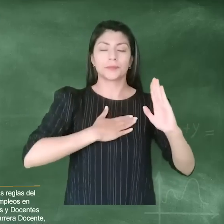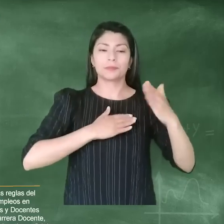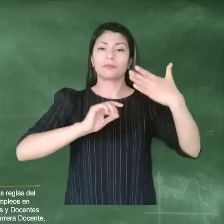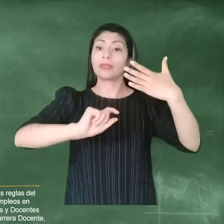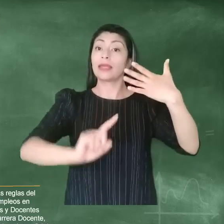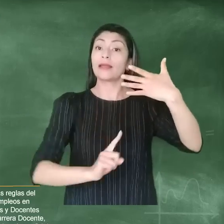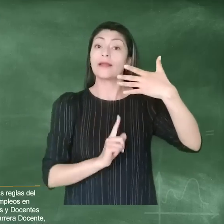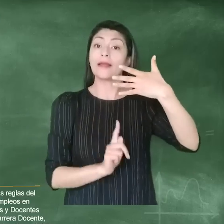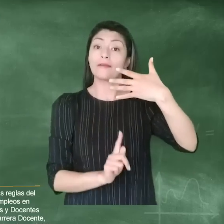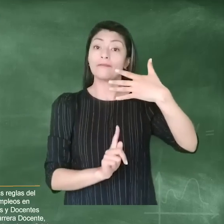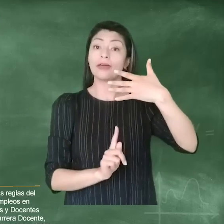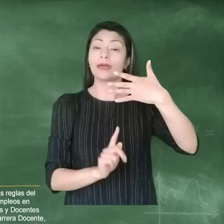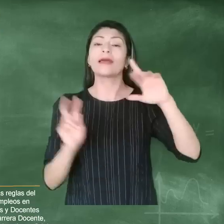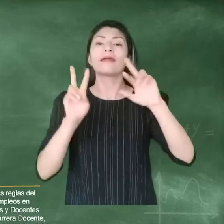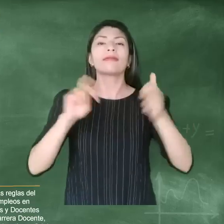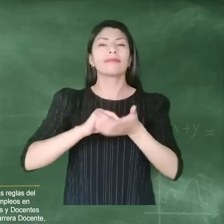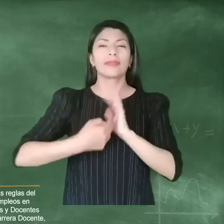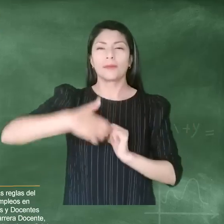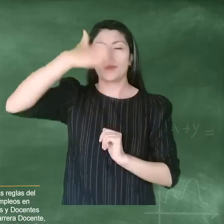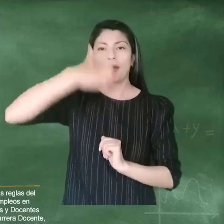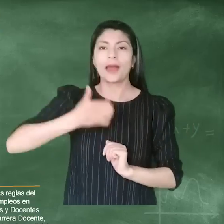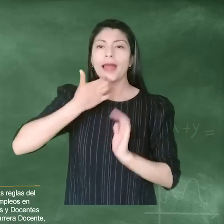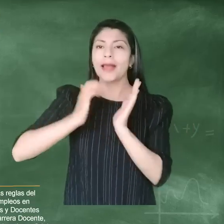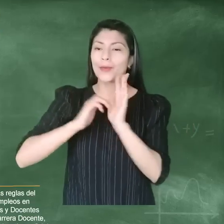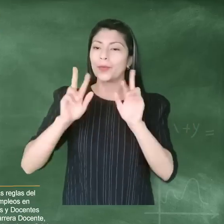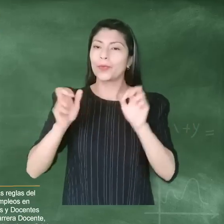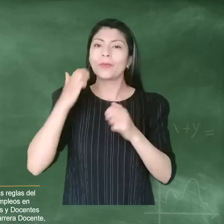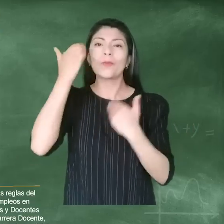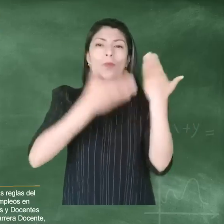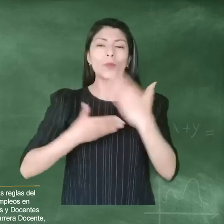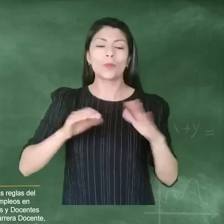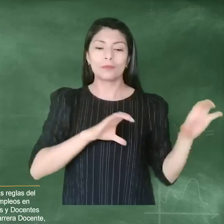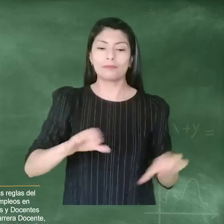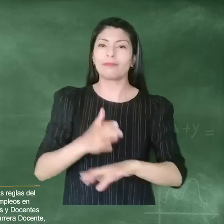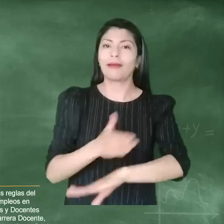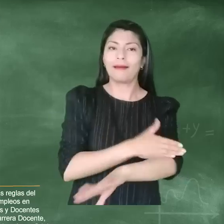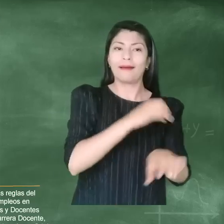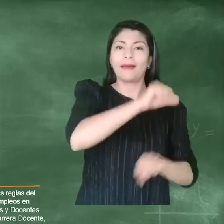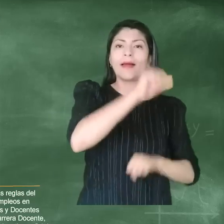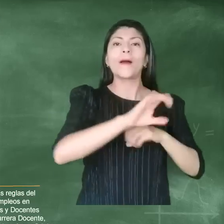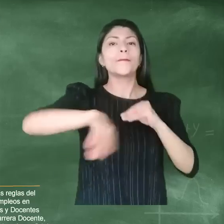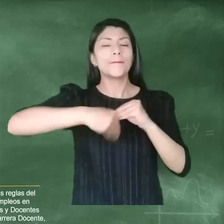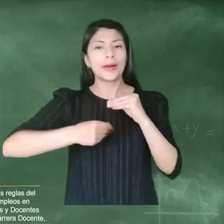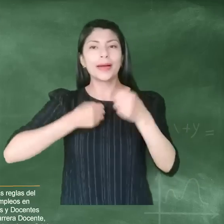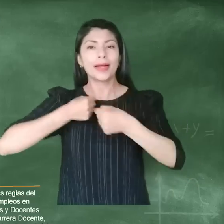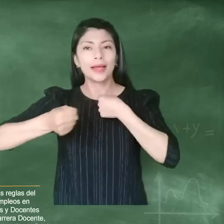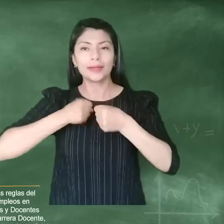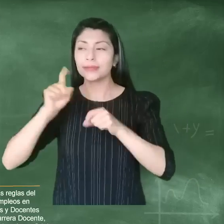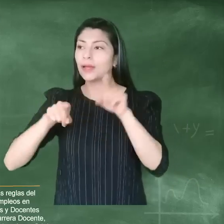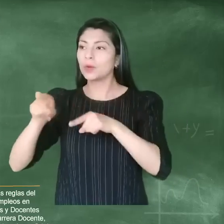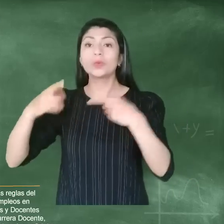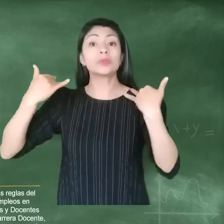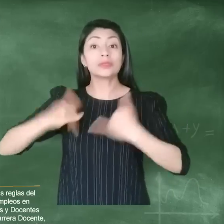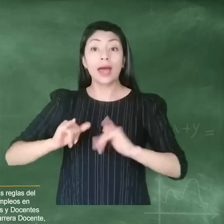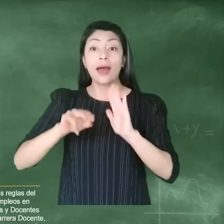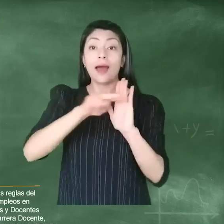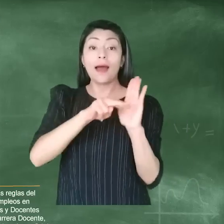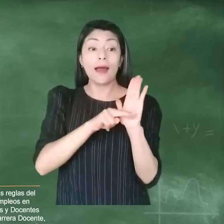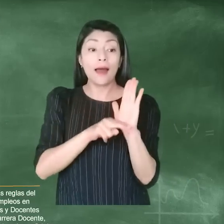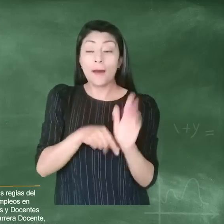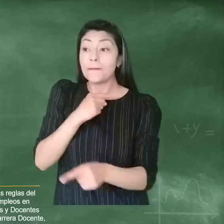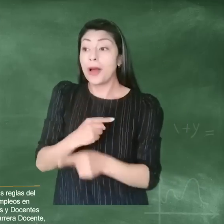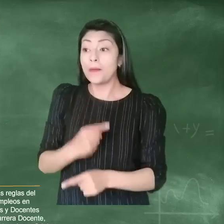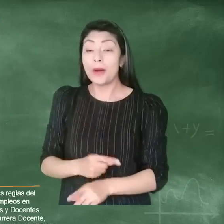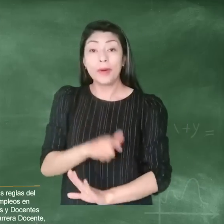aspirantes. F. Aplicación de las pruebas de valoración de antecedentes, y de entrevista a los aspirantes que